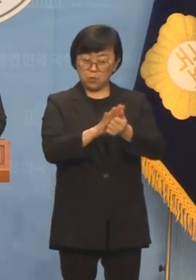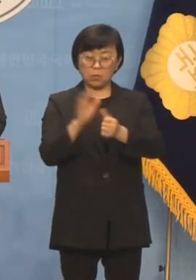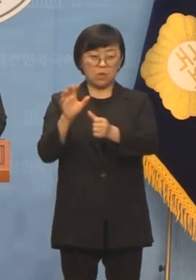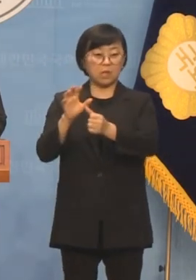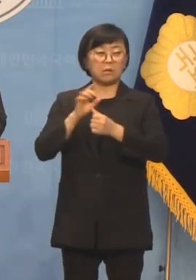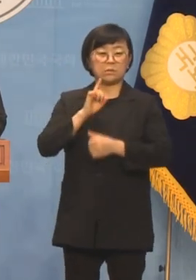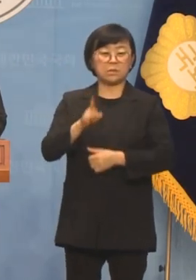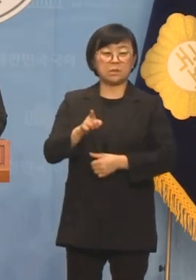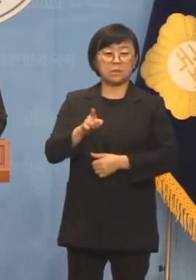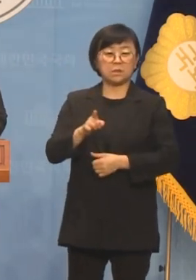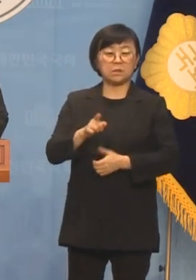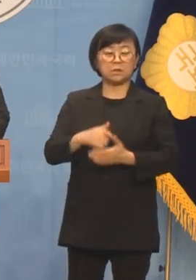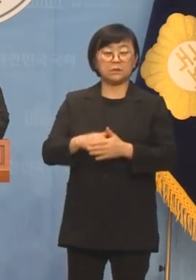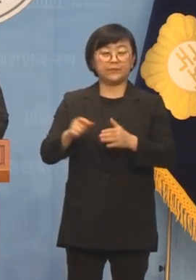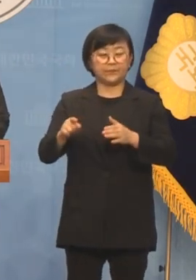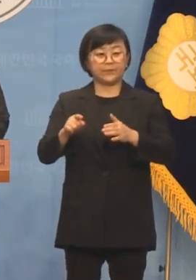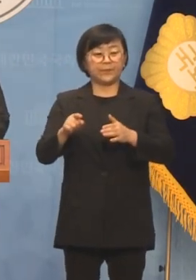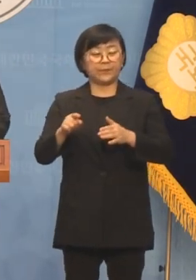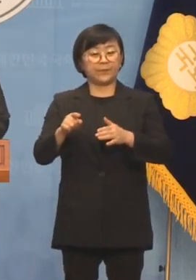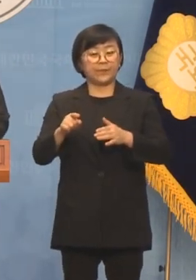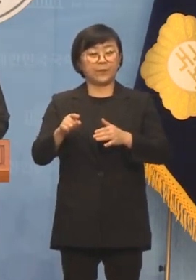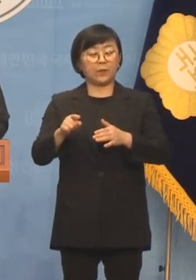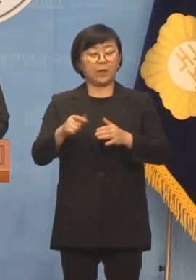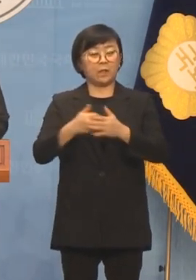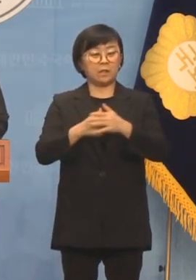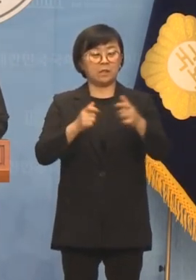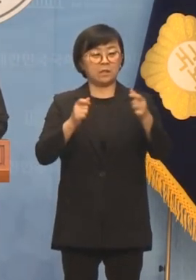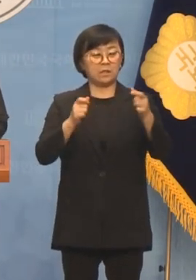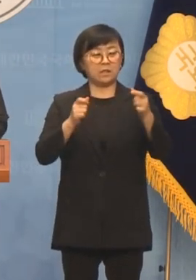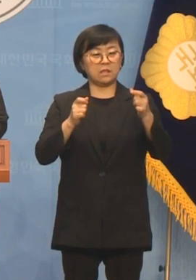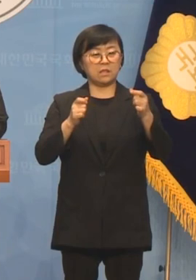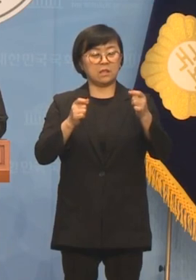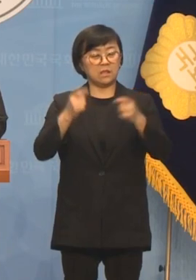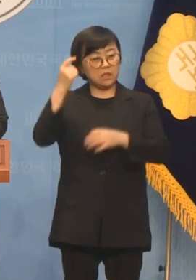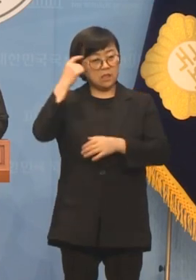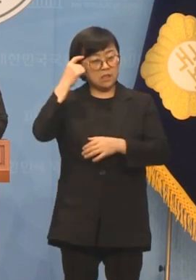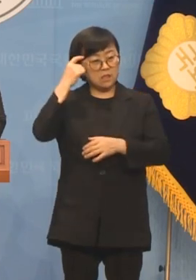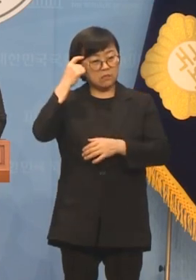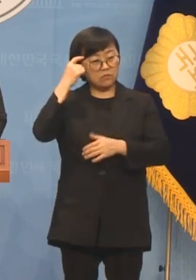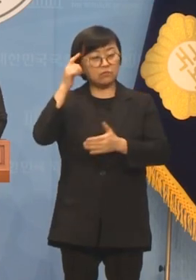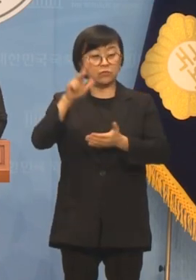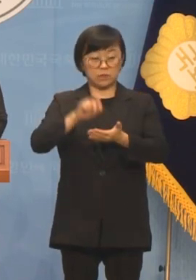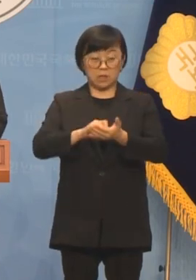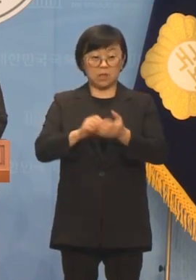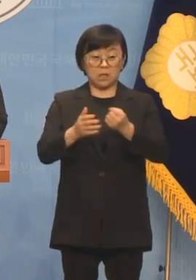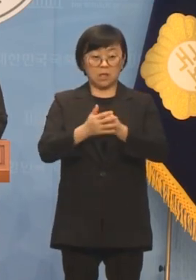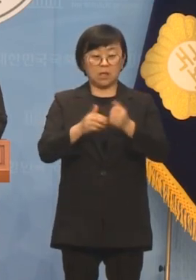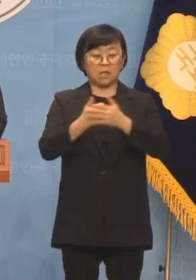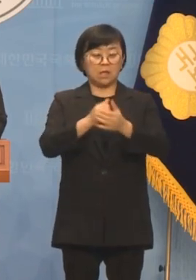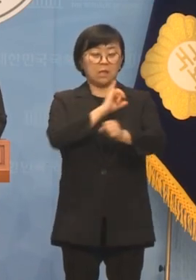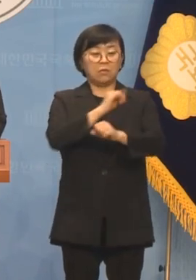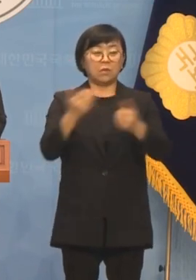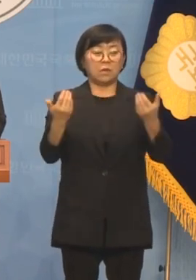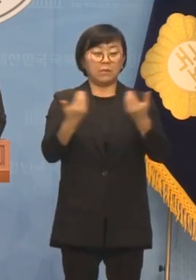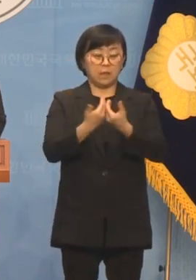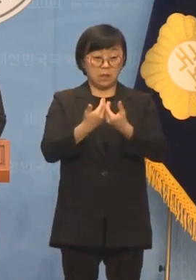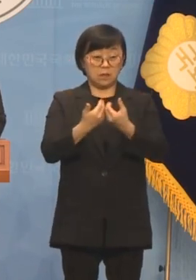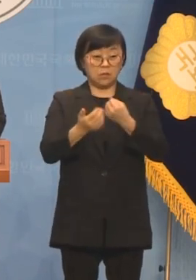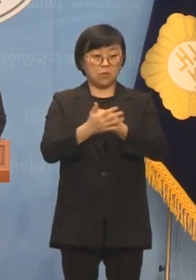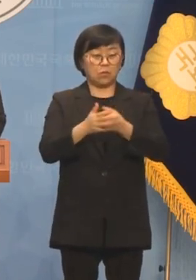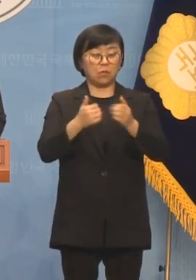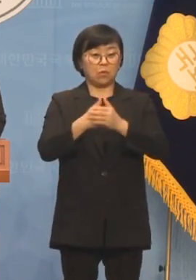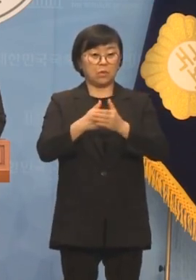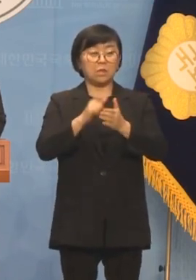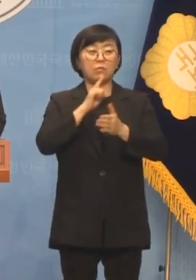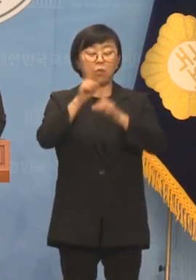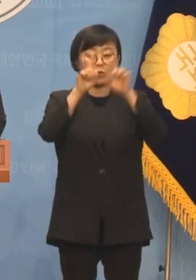활용하자. 이러한 천근대적인 인식 속에서 반인권적이고 시대착오적인